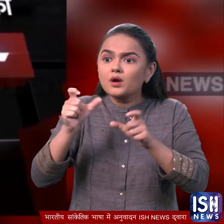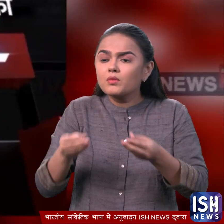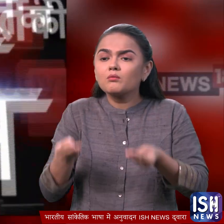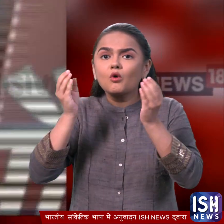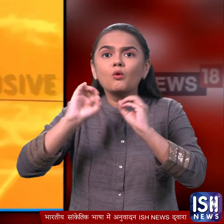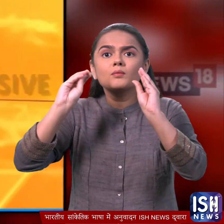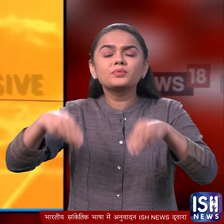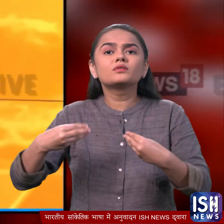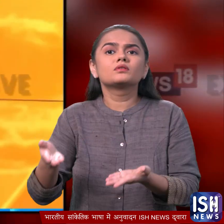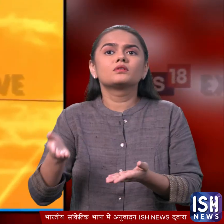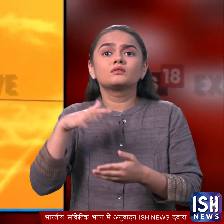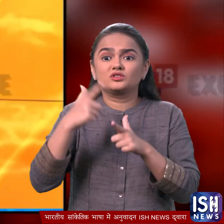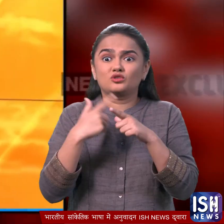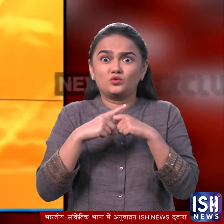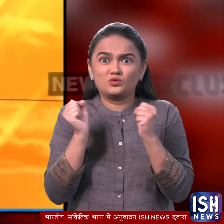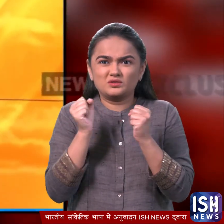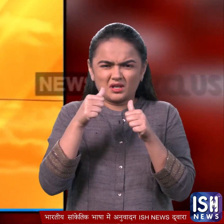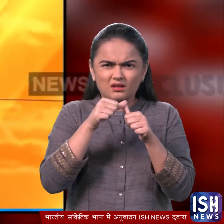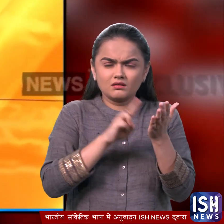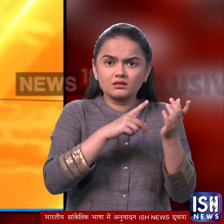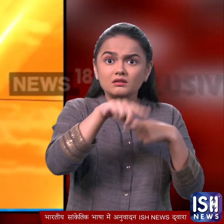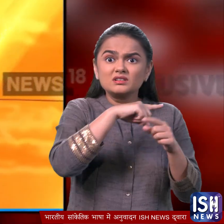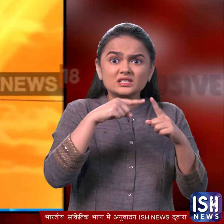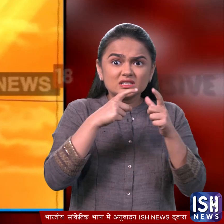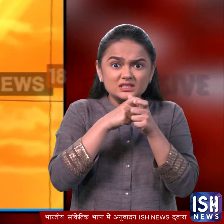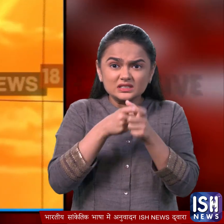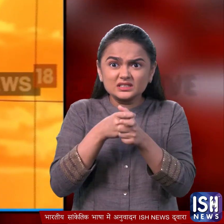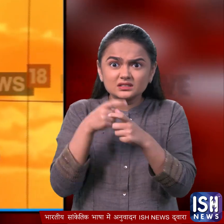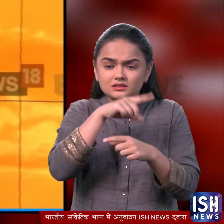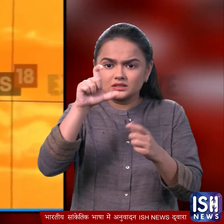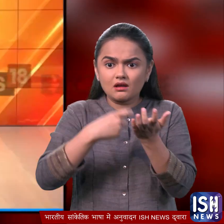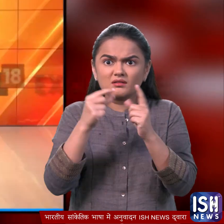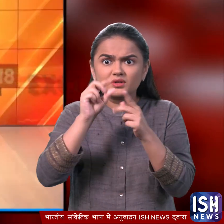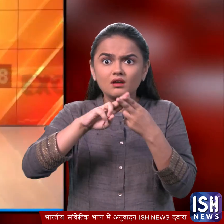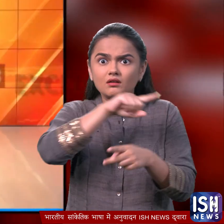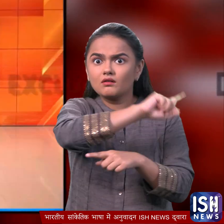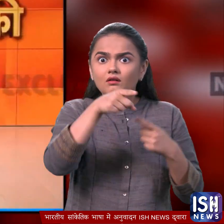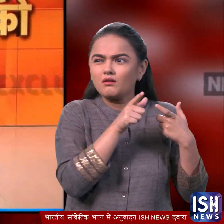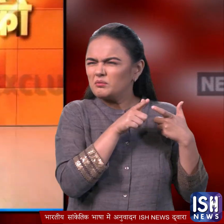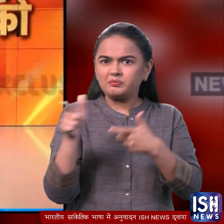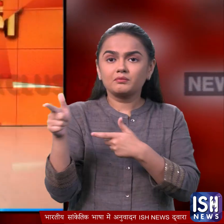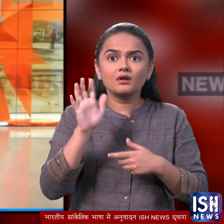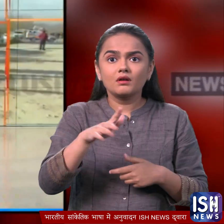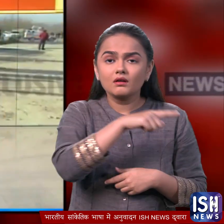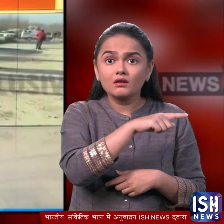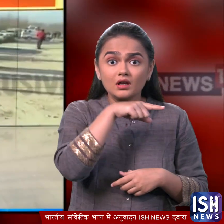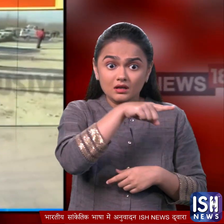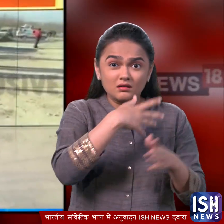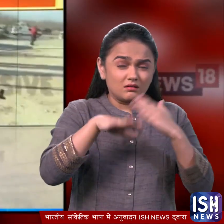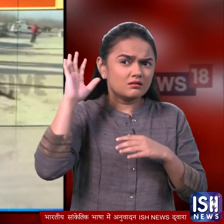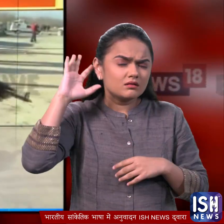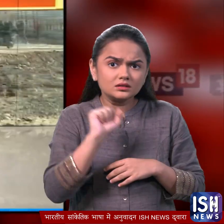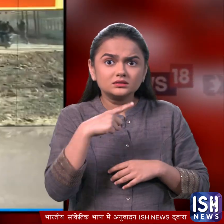हैं। जम्मू कश्मीर के अनंतनाग में आतंकियों ने सीआरपीएफ के एक बंकर पर ग्रेनेड से हमला कर दिया। खबर है कि